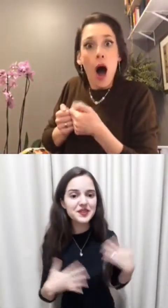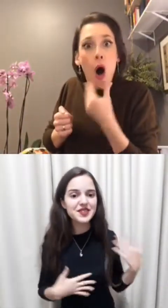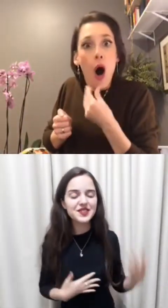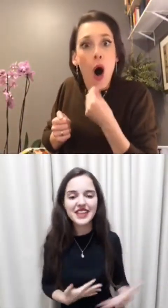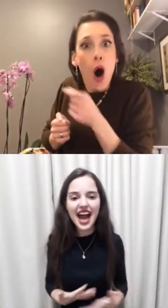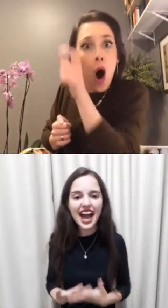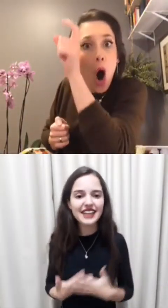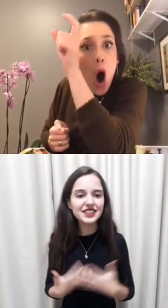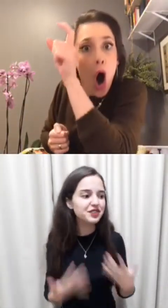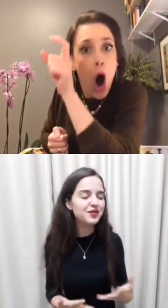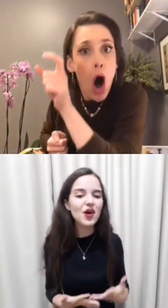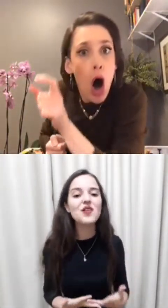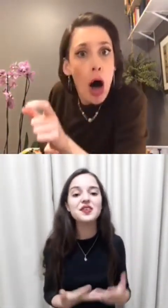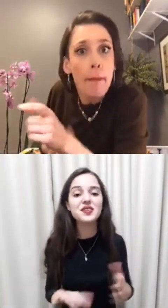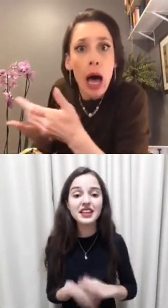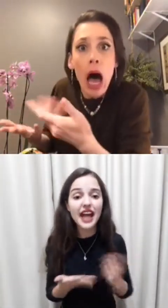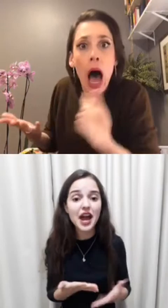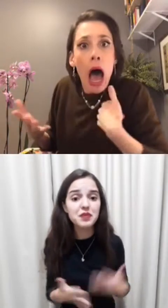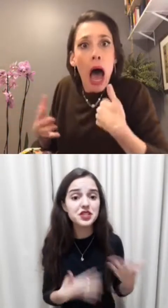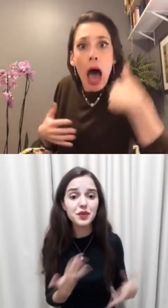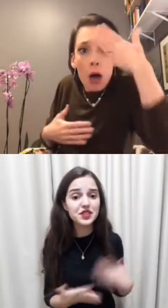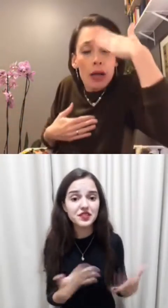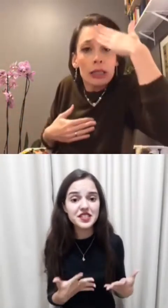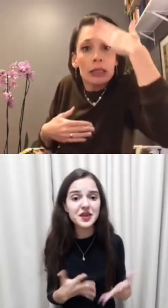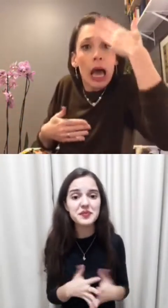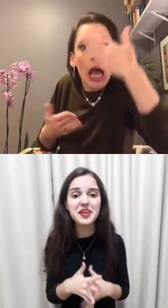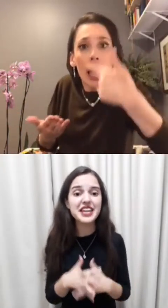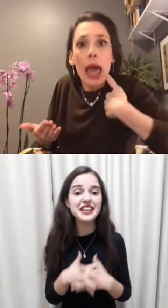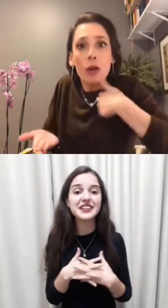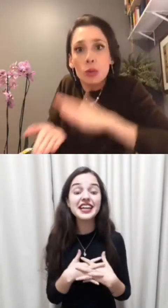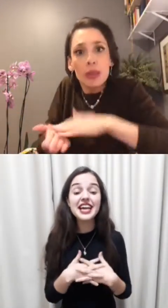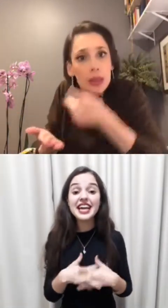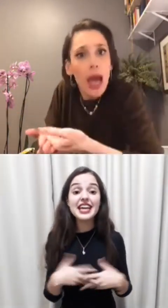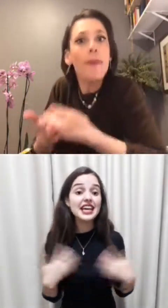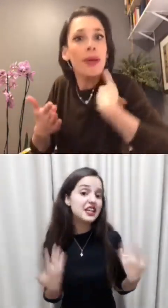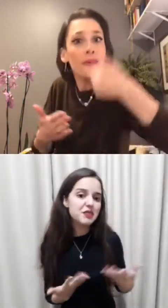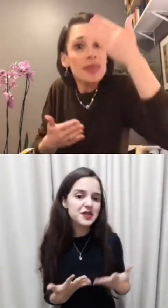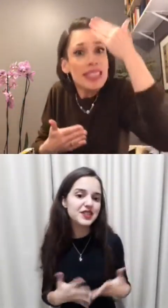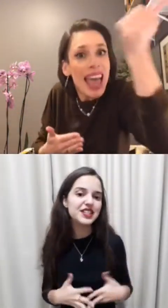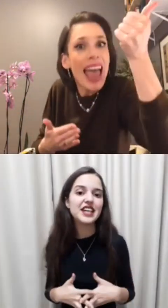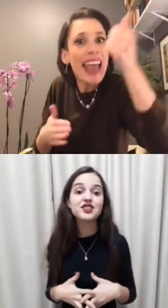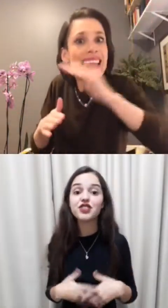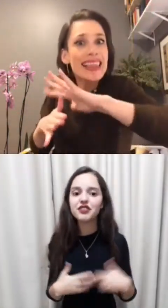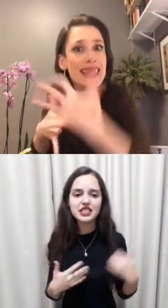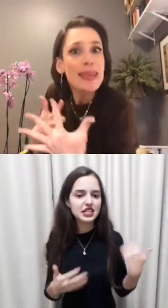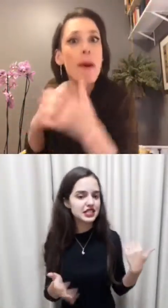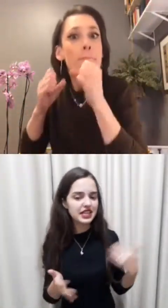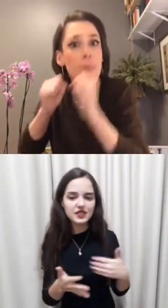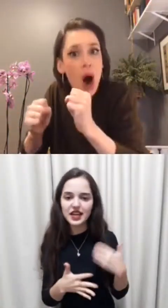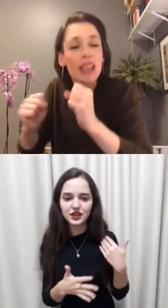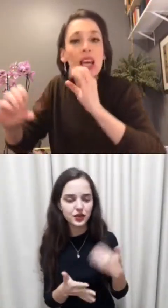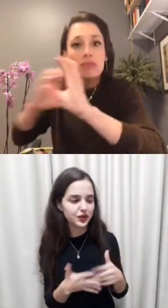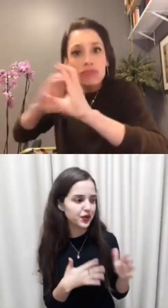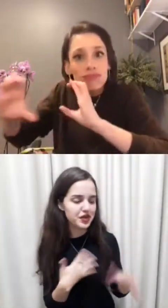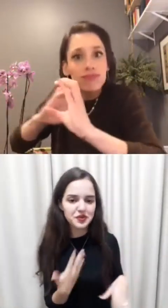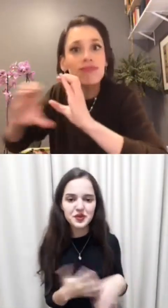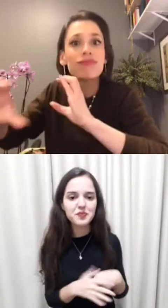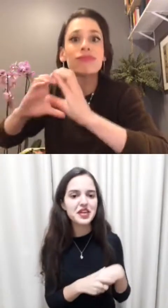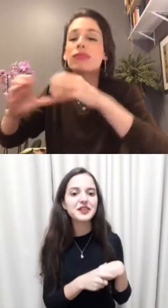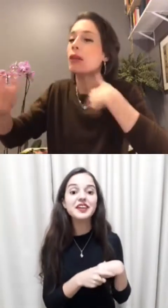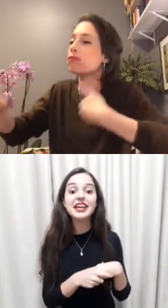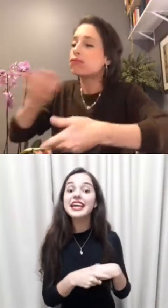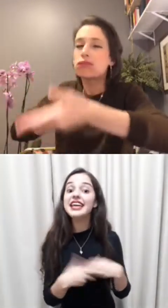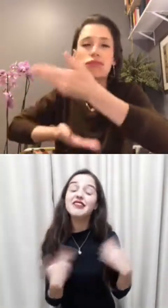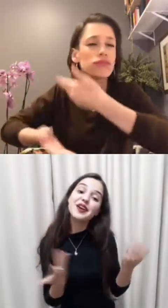posso te ajudar? Tudo bom? Eu sou intérprete, pode conversar comigo. E aí ele começou a tirar as dúvidas, nisso ele entrou no ônibus